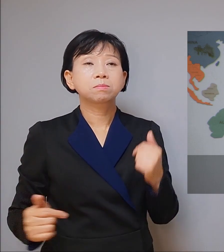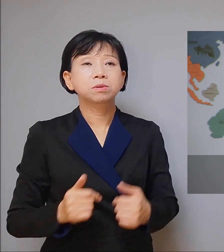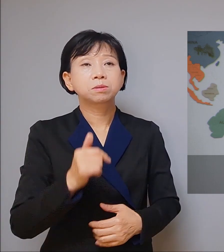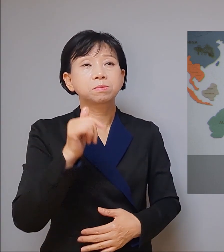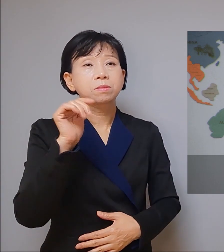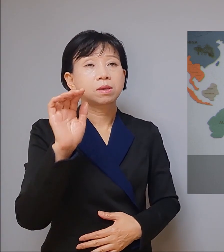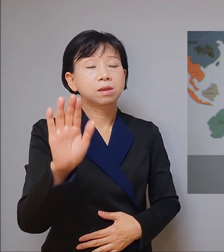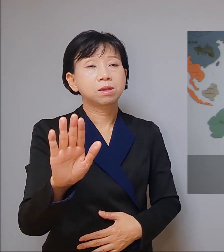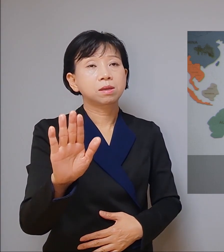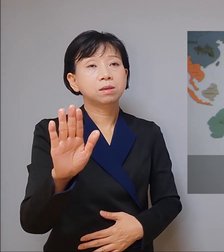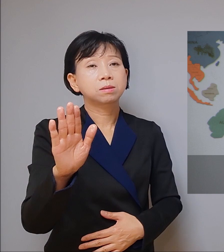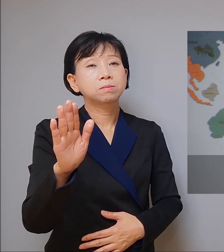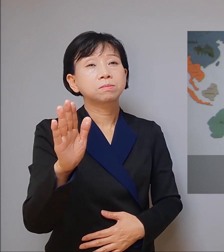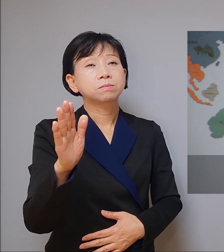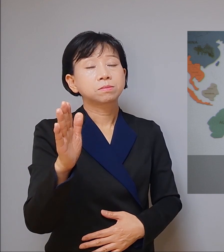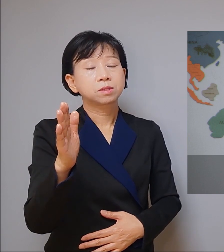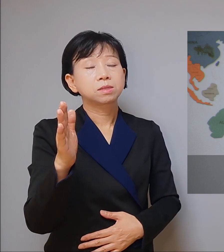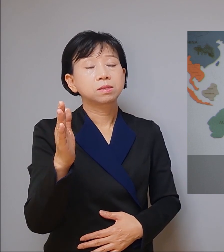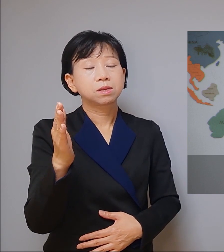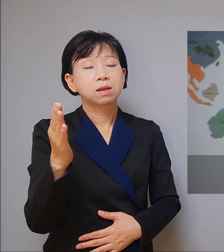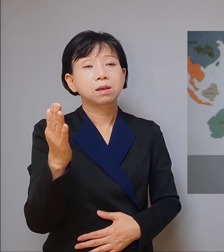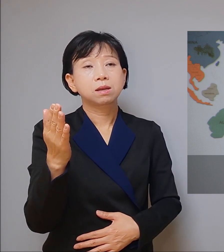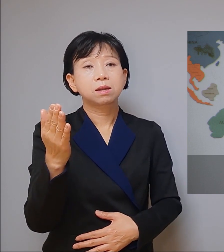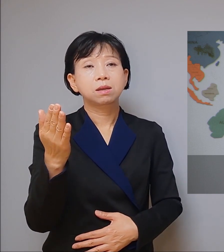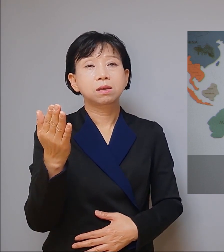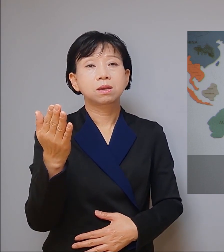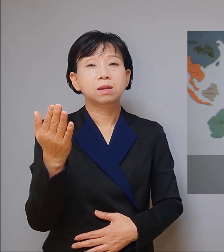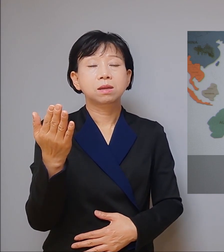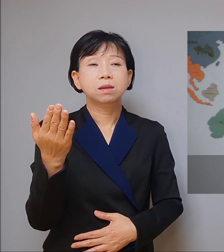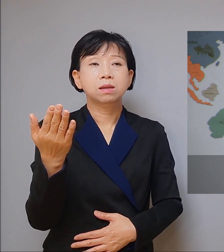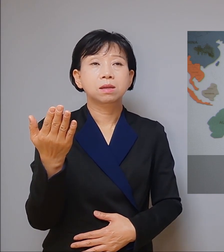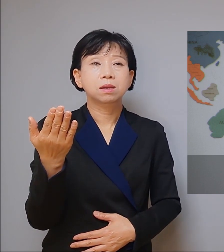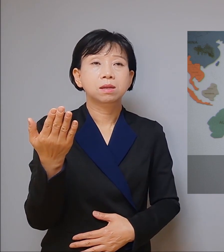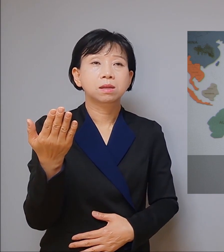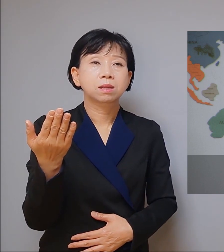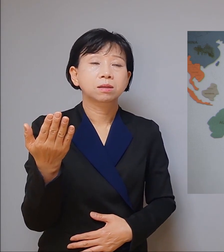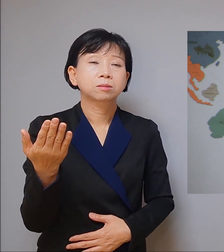예배드림이 기쁨 됩니다.